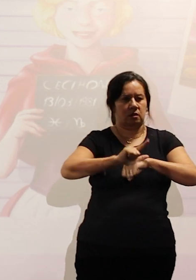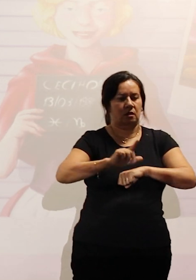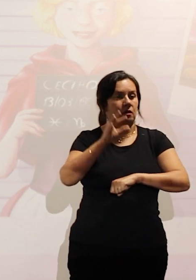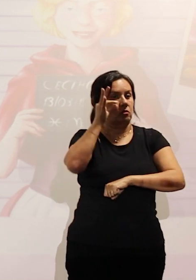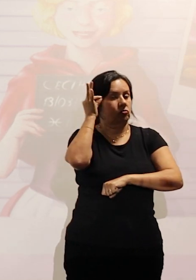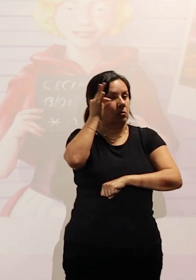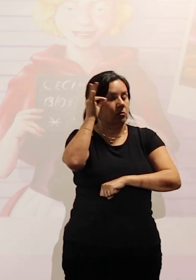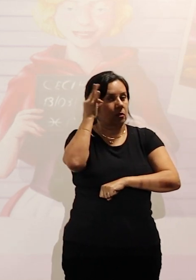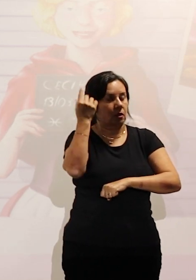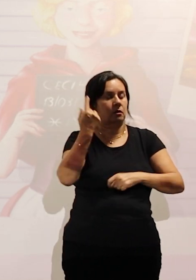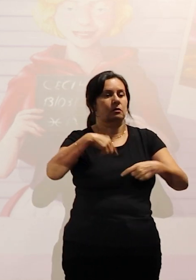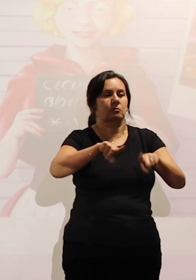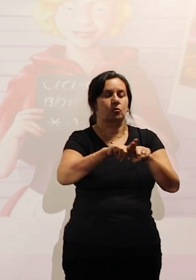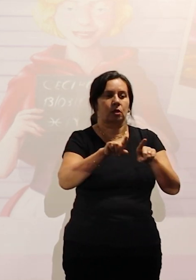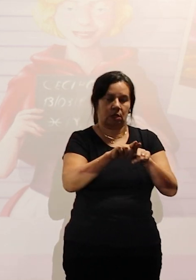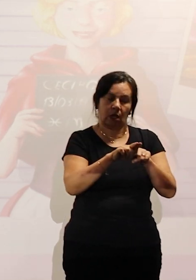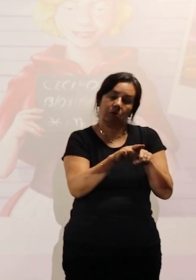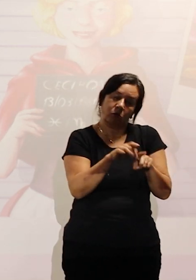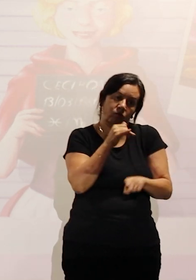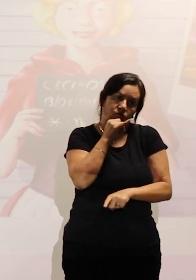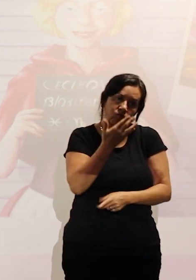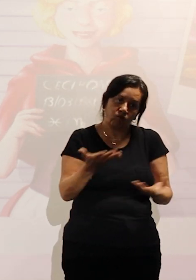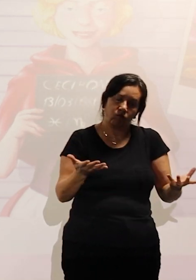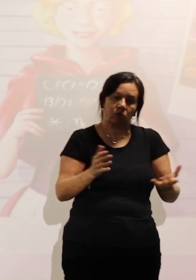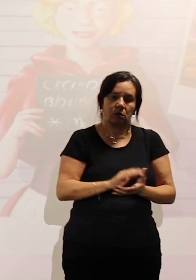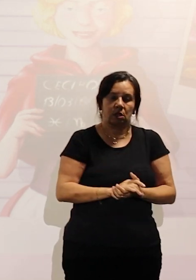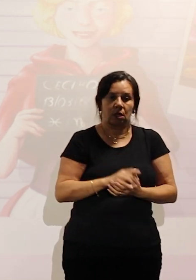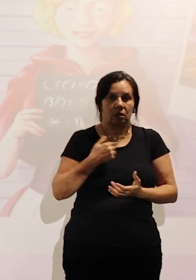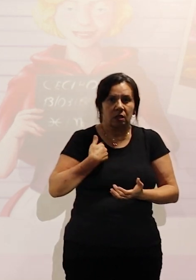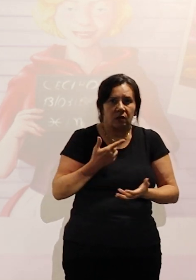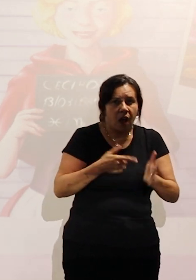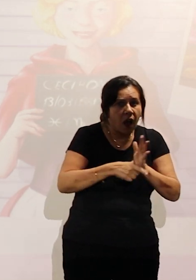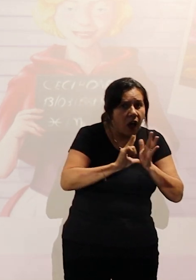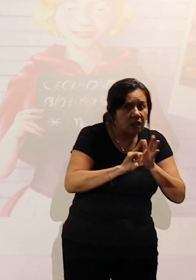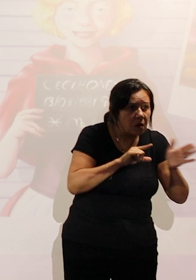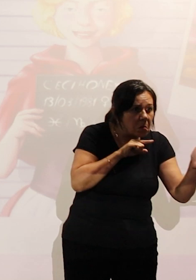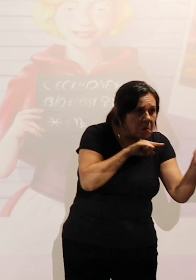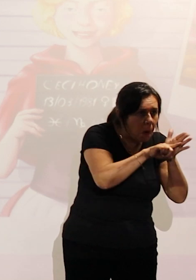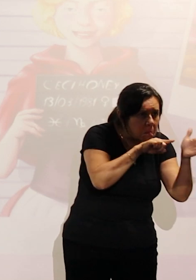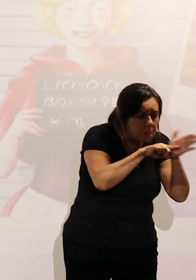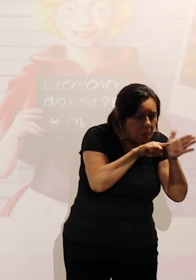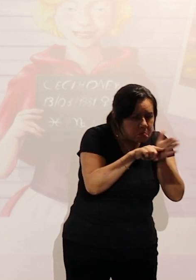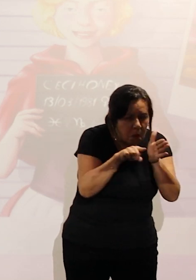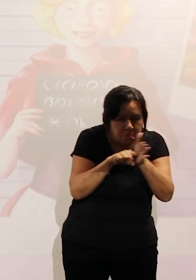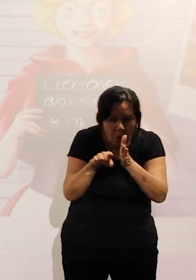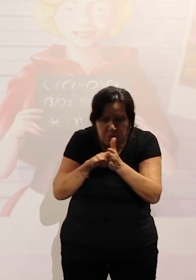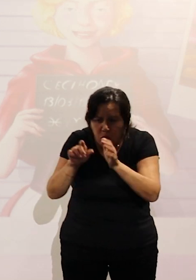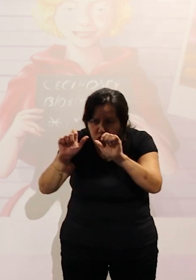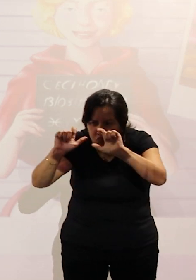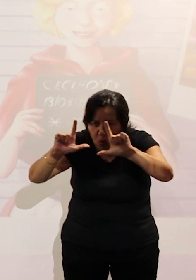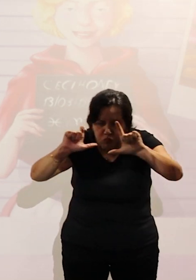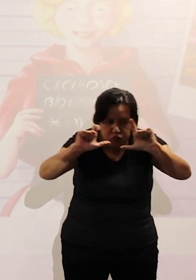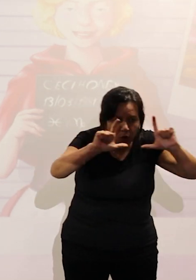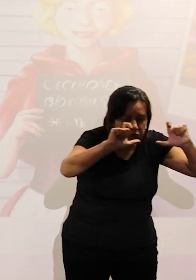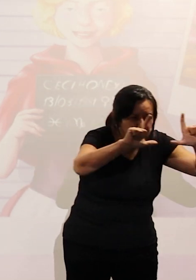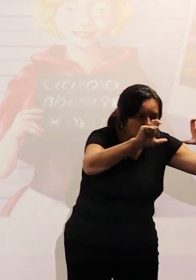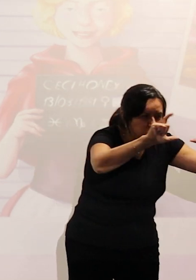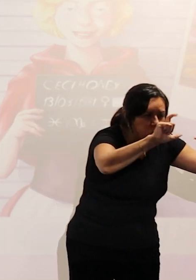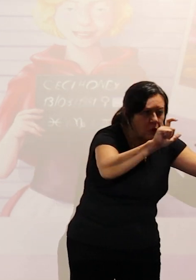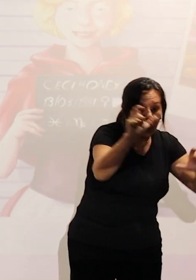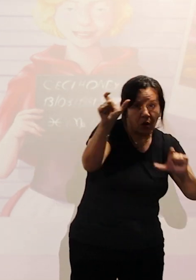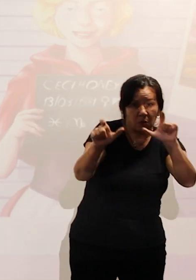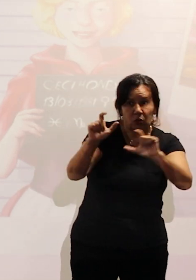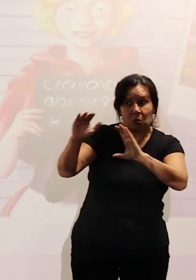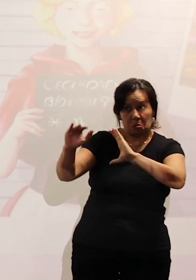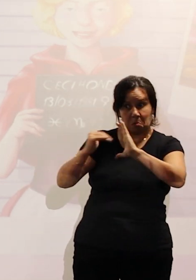tal. E eu tive que pesquisar, eu procurei algumas fotos, algumas o cliente até